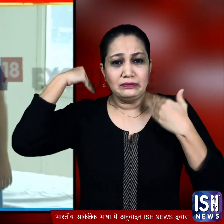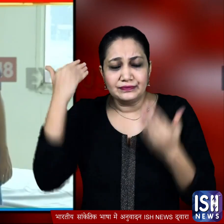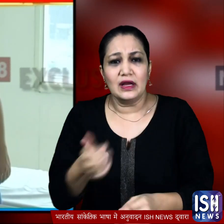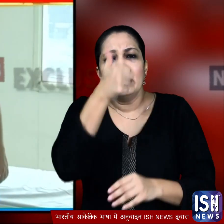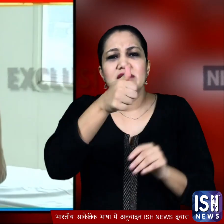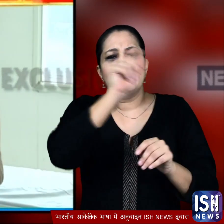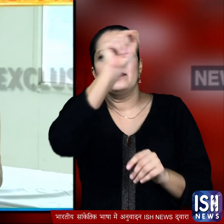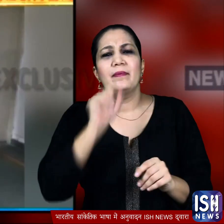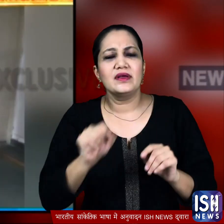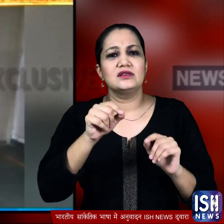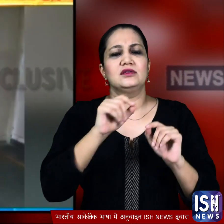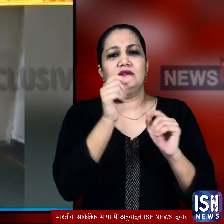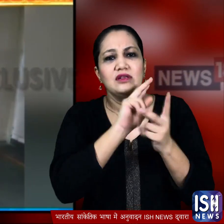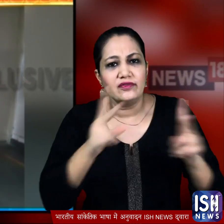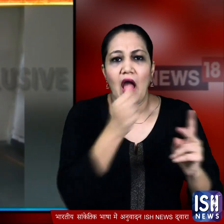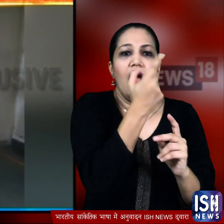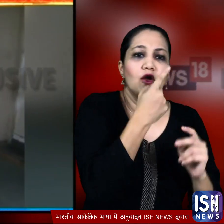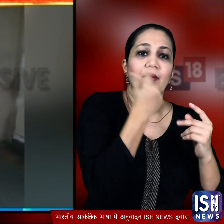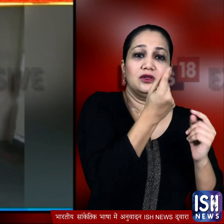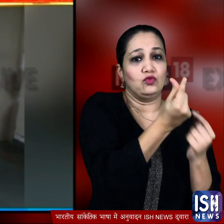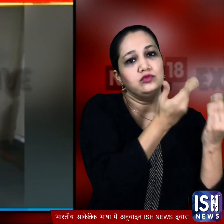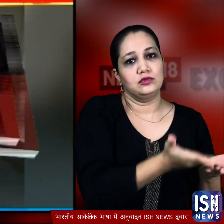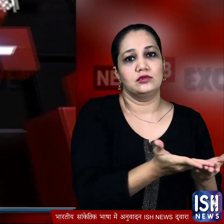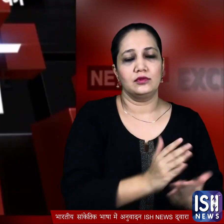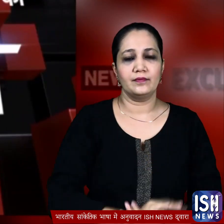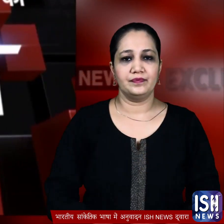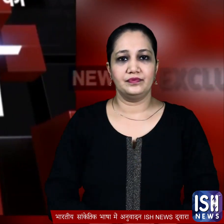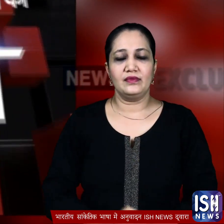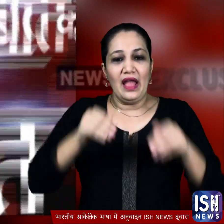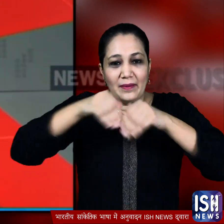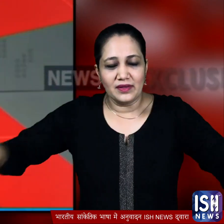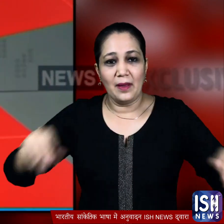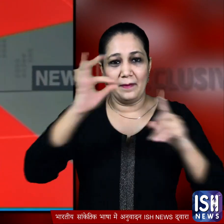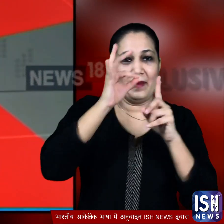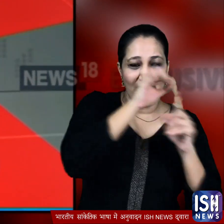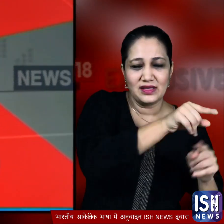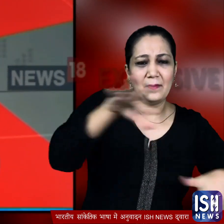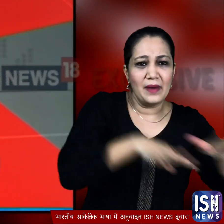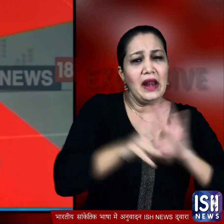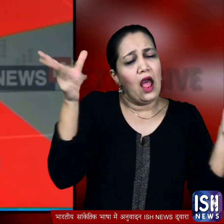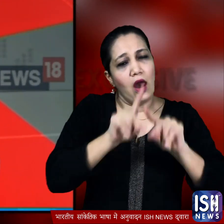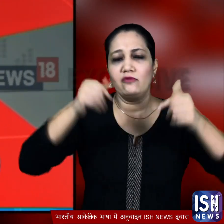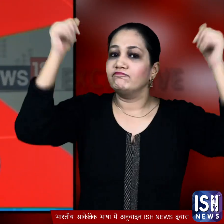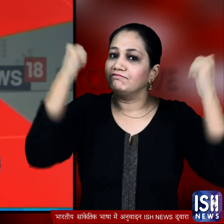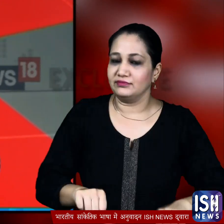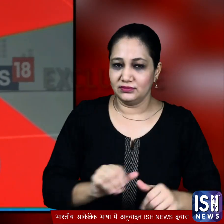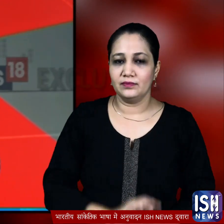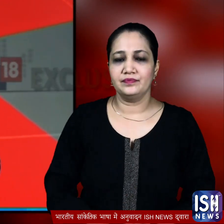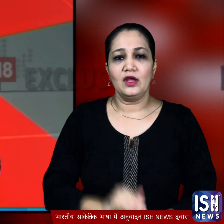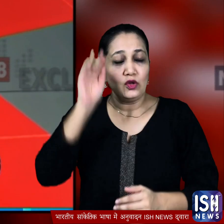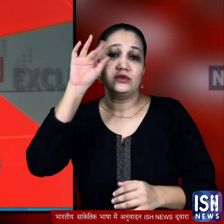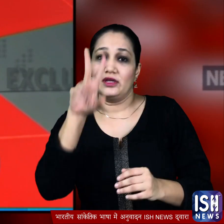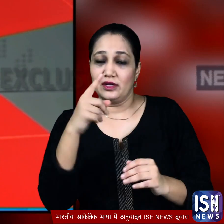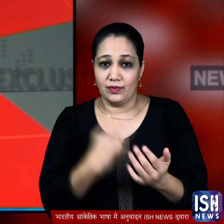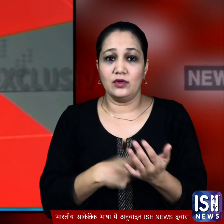तक केवल 6% मरीजों का इलाज करने के लिए एलोपैथी का सहारा लेना पड़ा। सीमा पर पाकिस्तान की साजिश एक बार फिर बेनकाब हुई। न्यूज